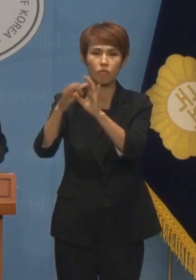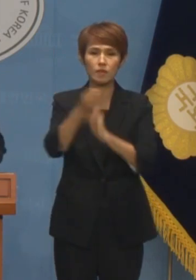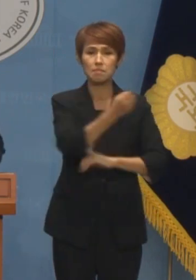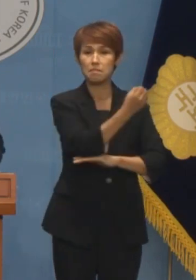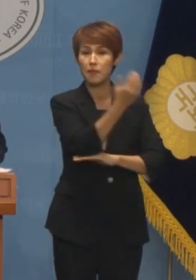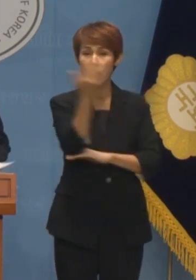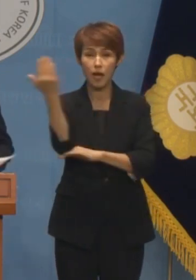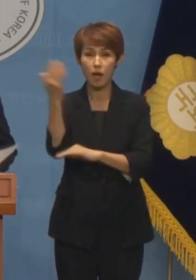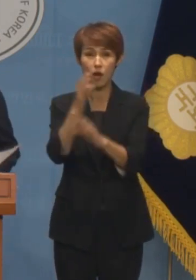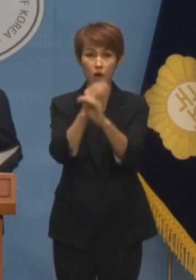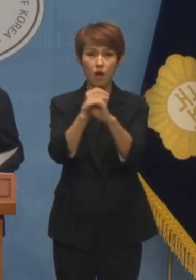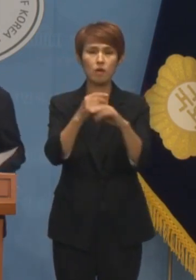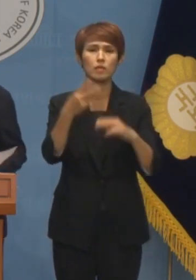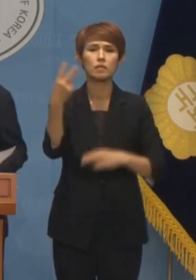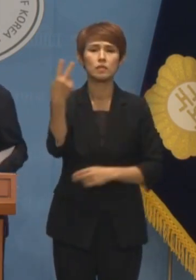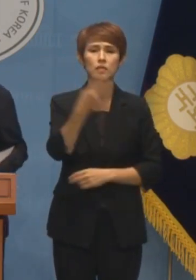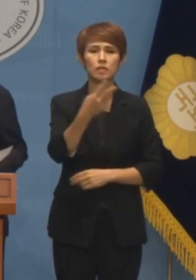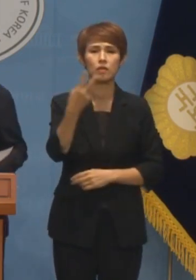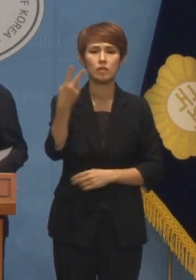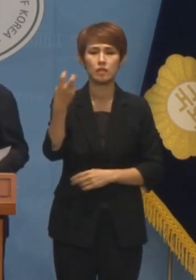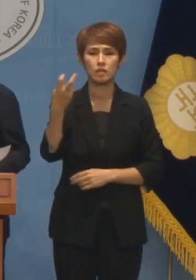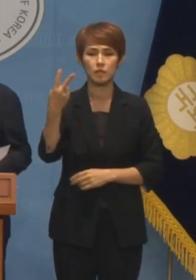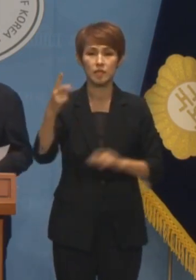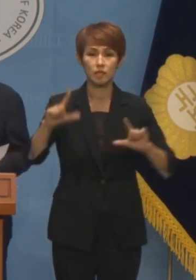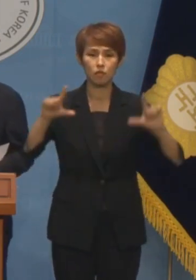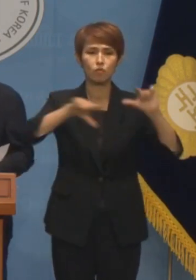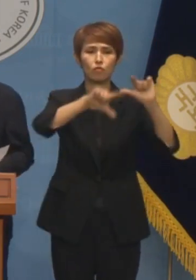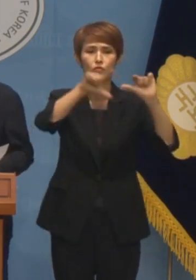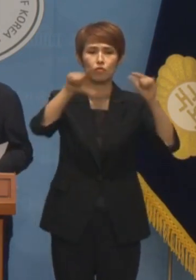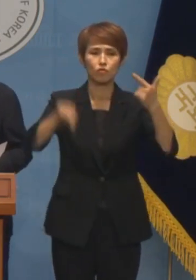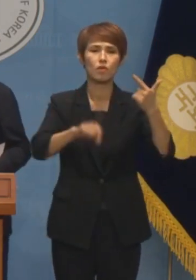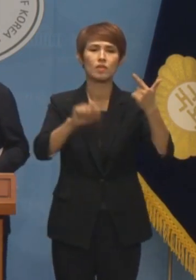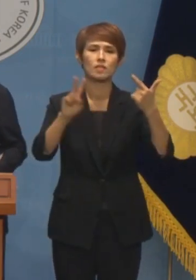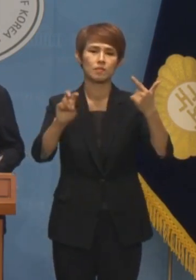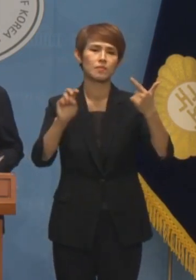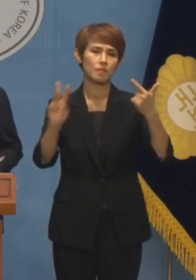나간 시기가 2022년 6월 23일입니다.